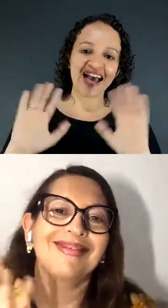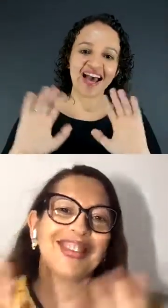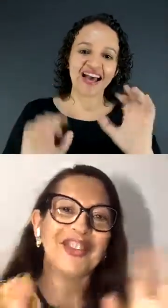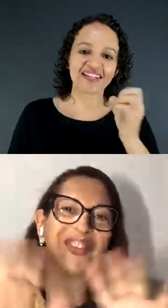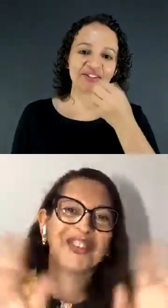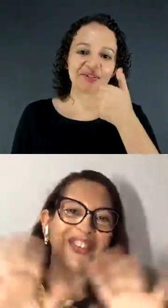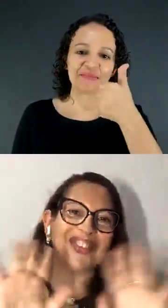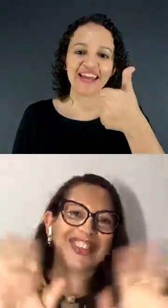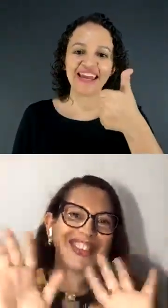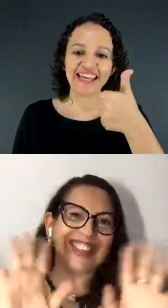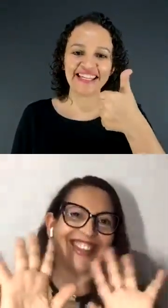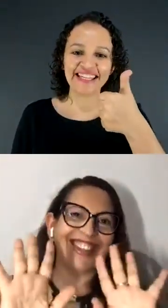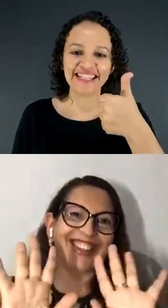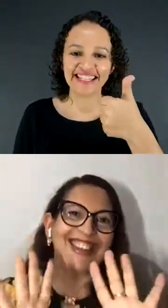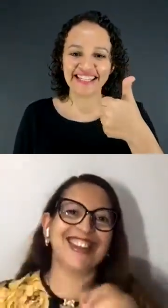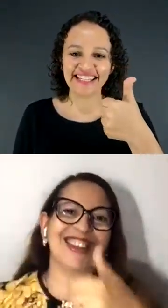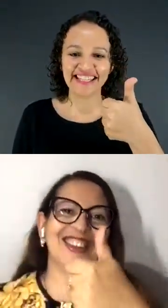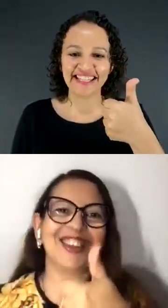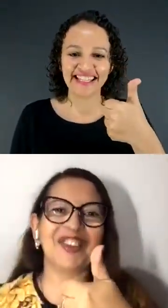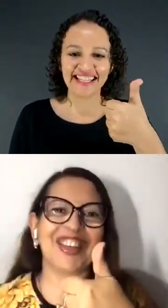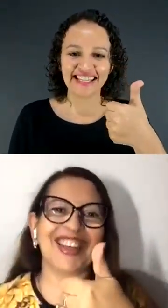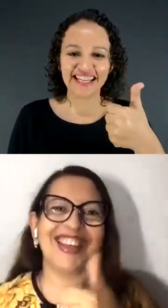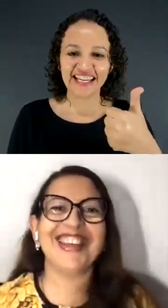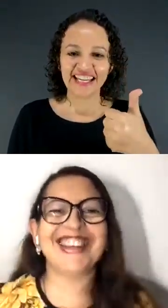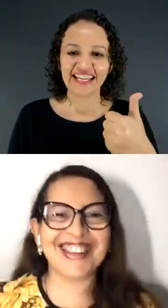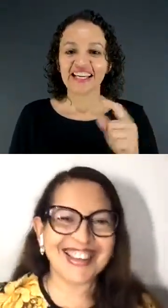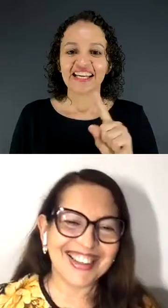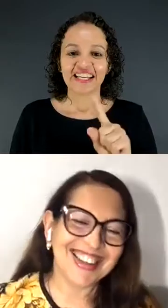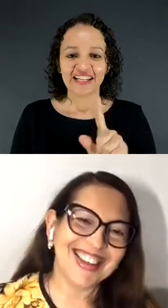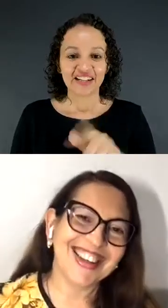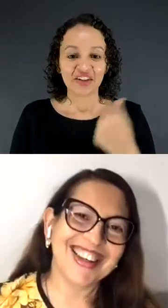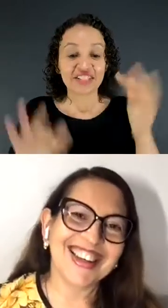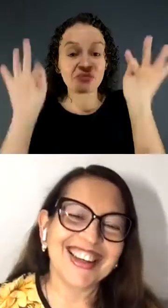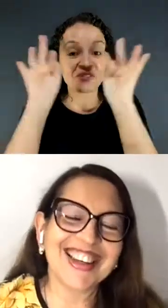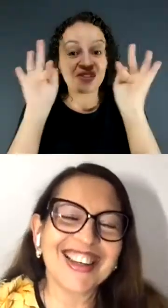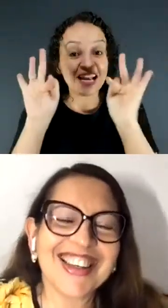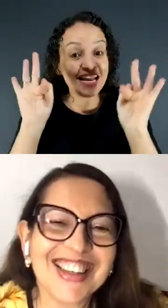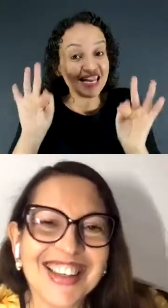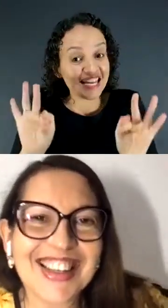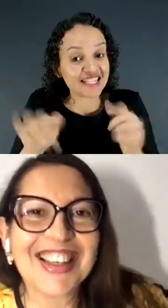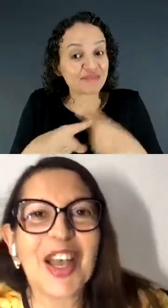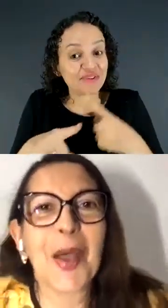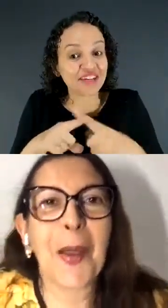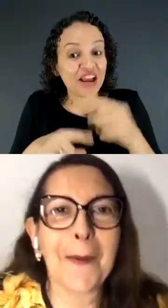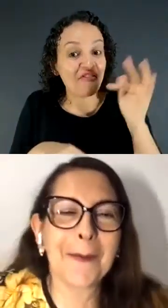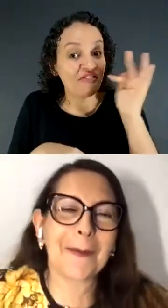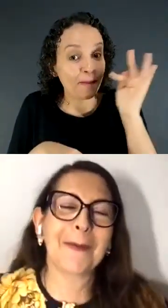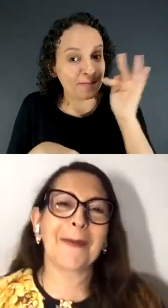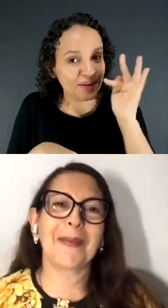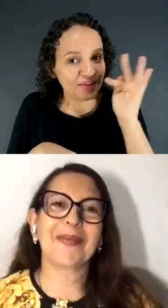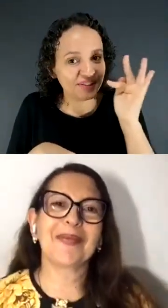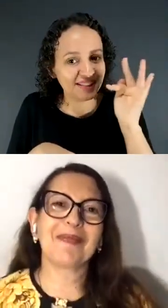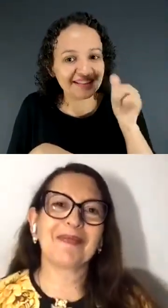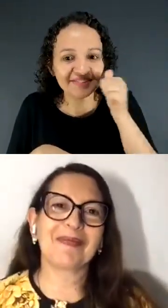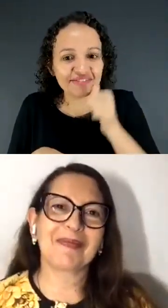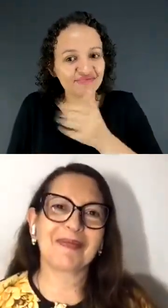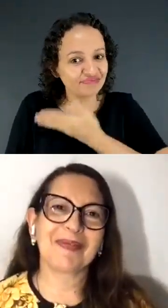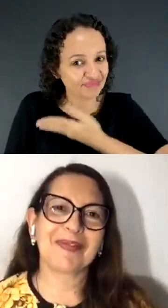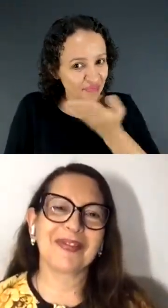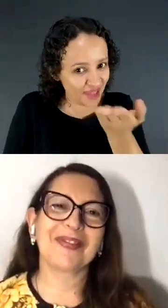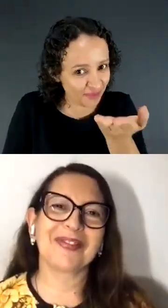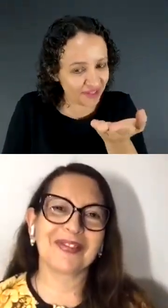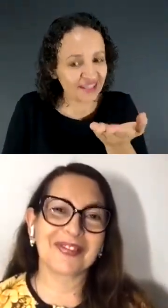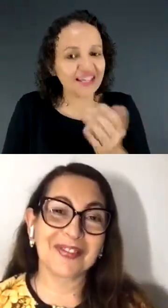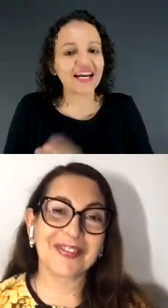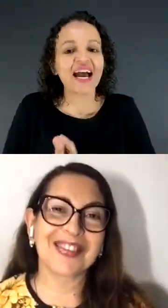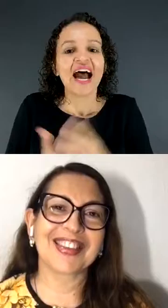Olá, tudo Oi, bem? tudo bem? Nós estamos felizes porque a Fabiola,